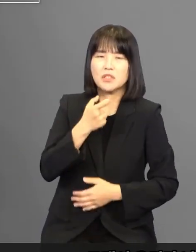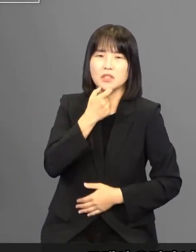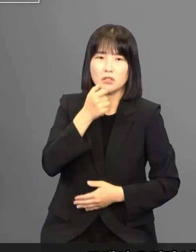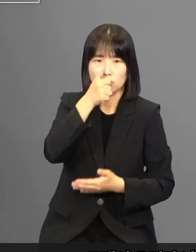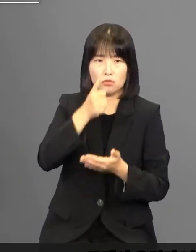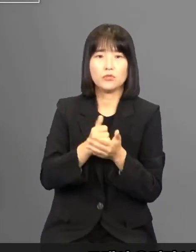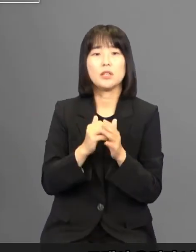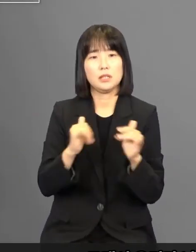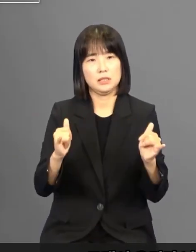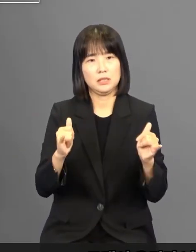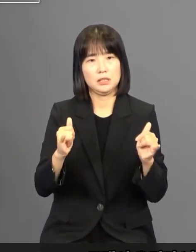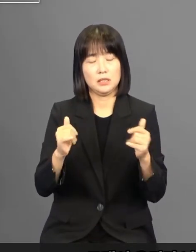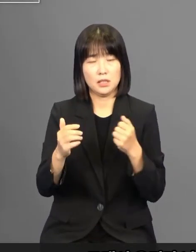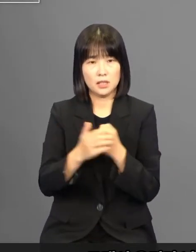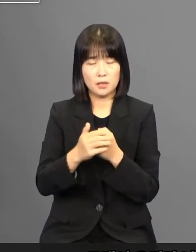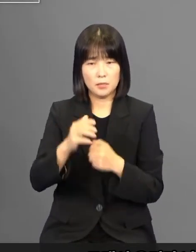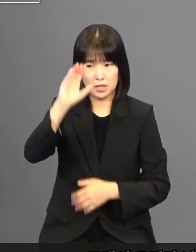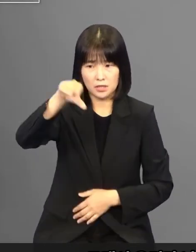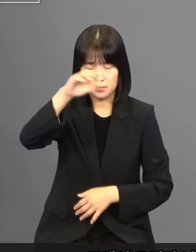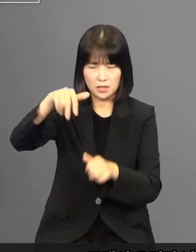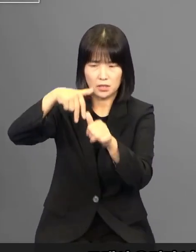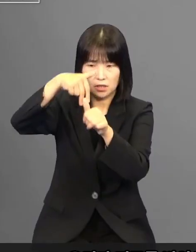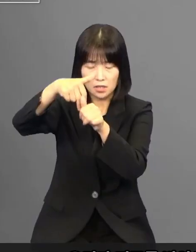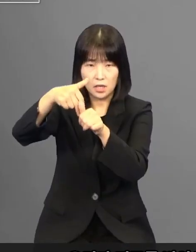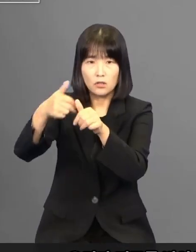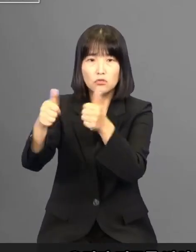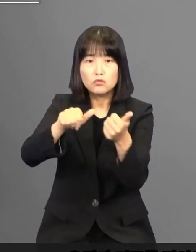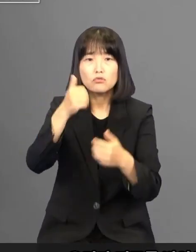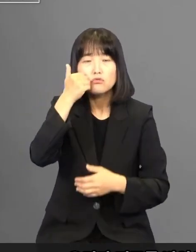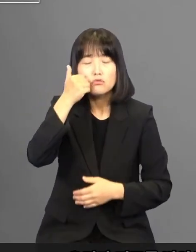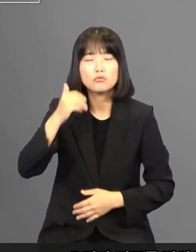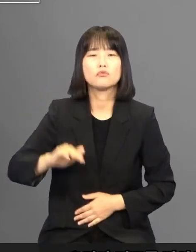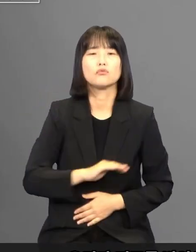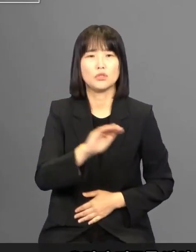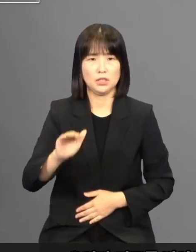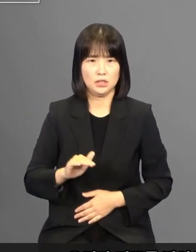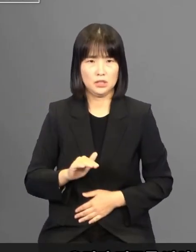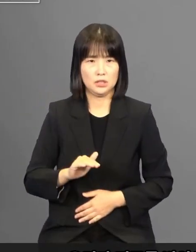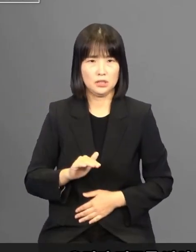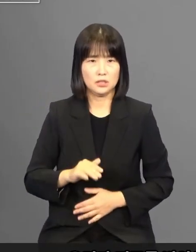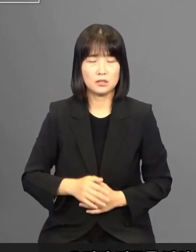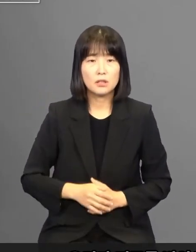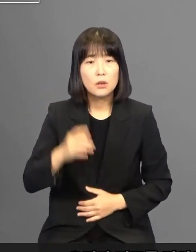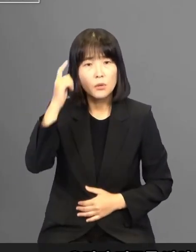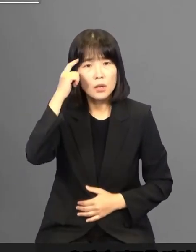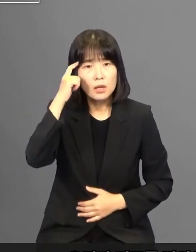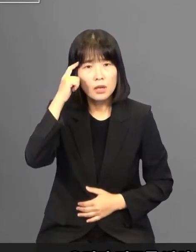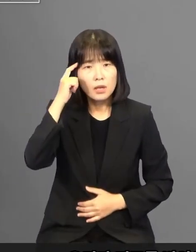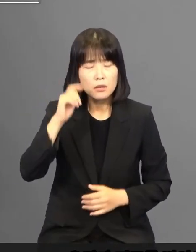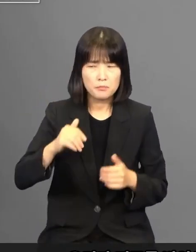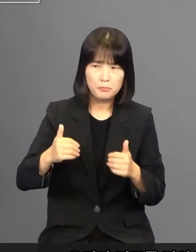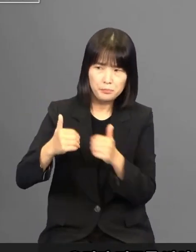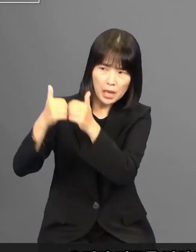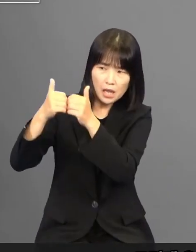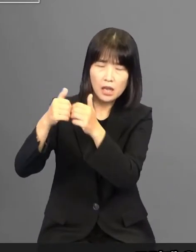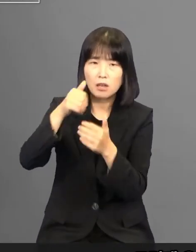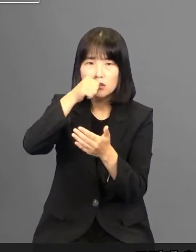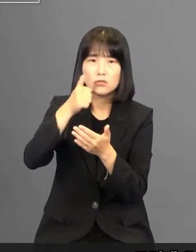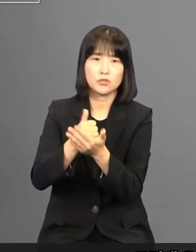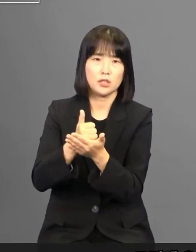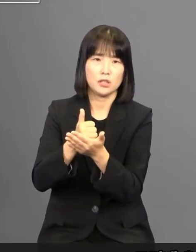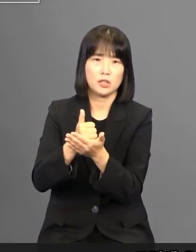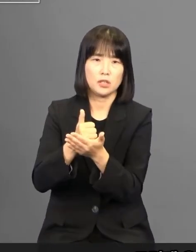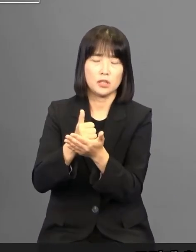그래서 우리가 나무에 달려 죽었어야 합니다. 우리가 저주를 받았어야 했어요. 왜요? 반역죄로서.